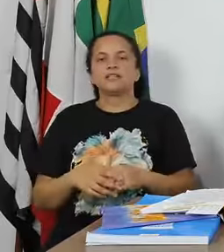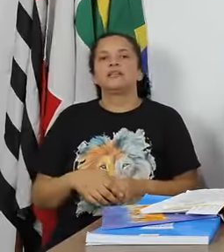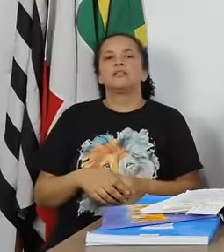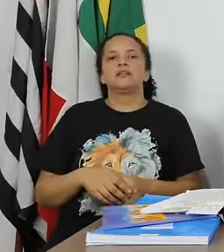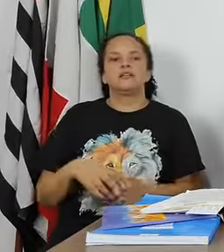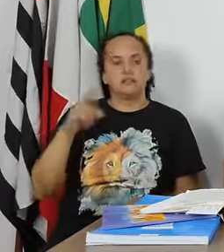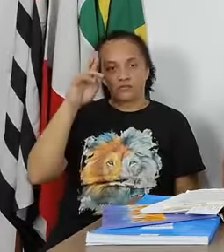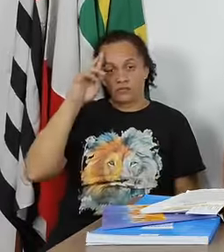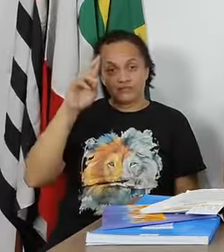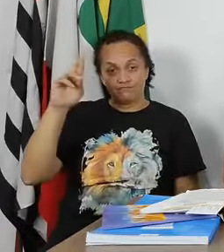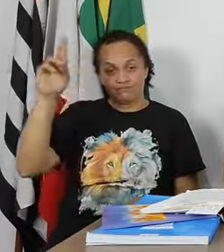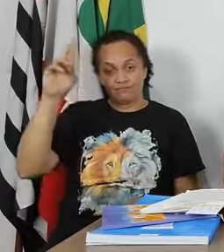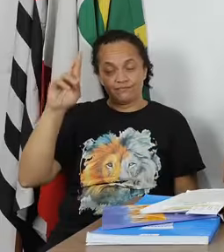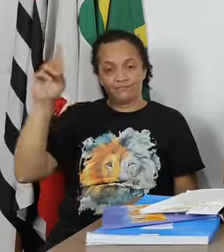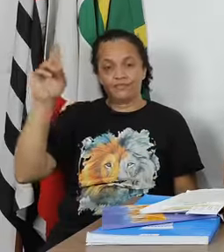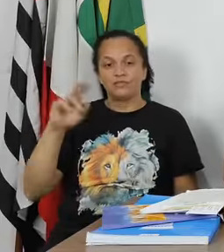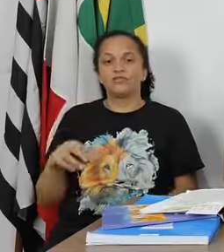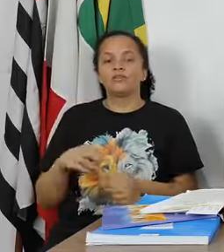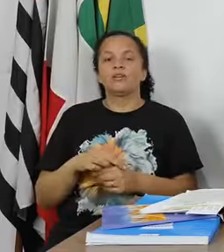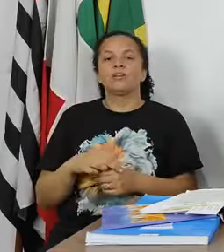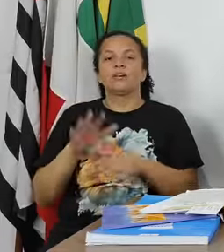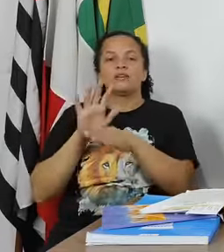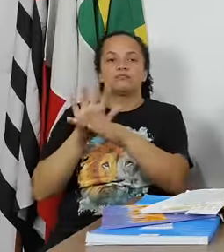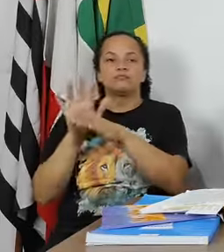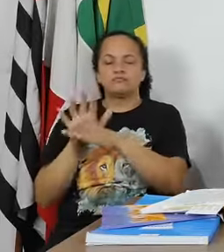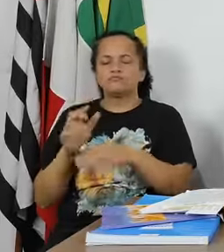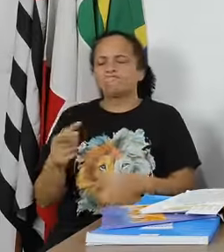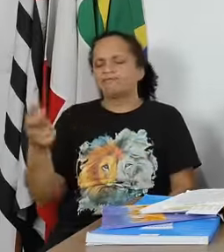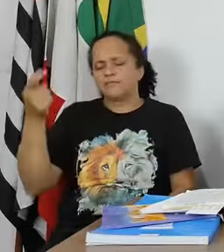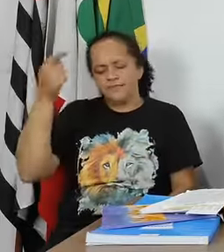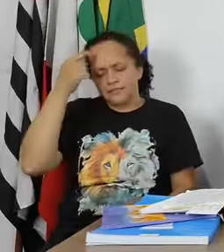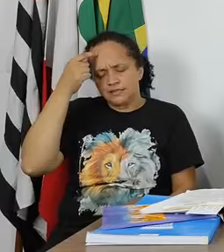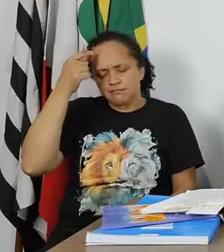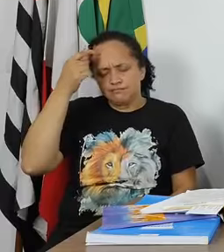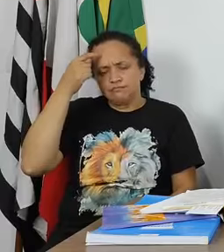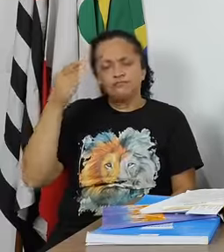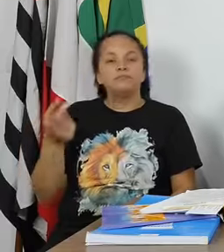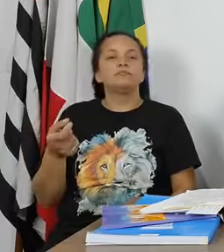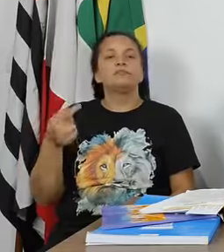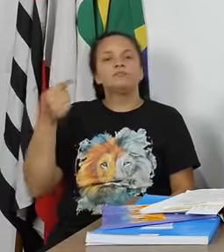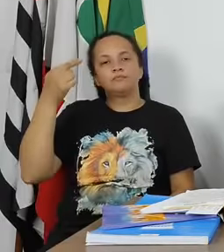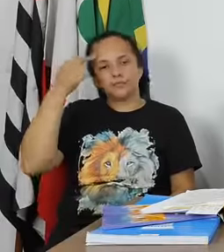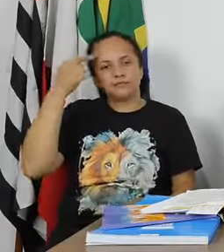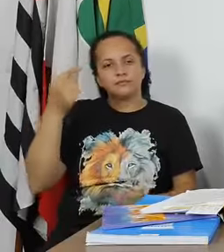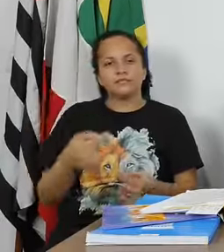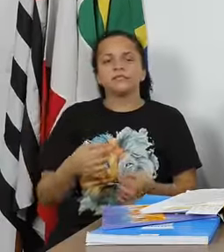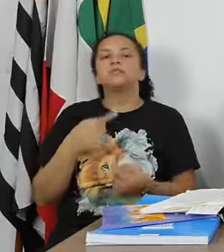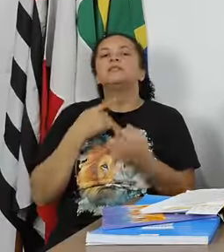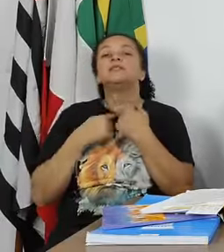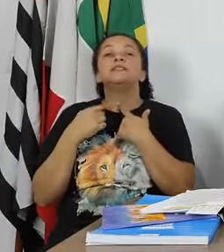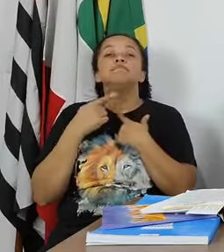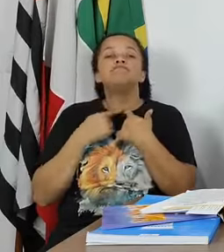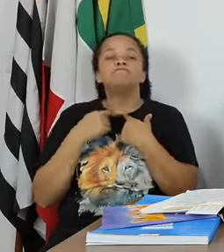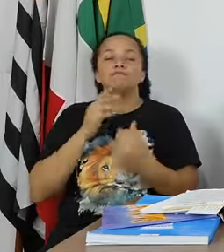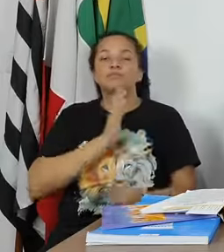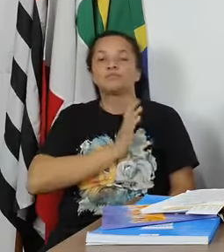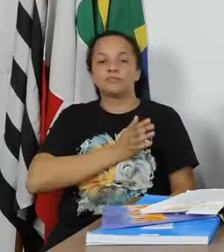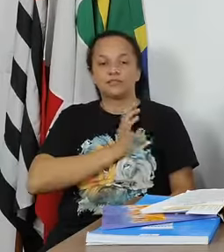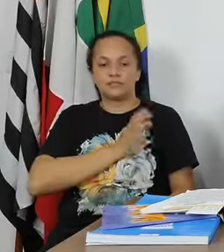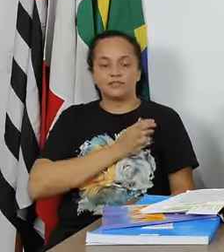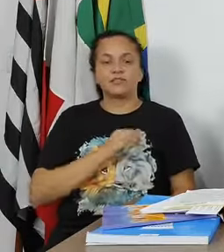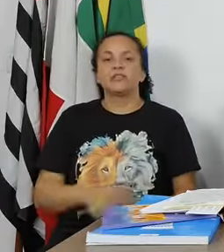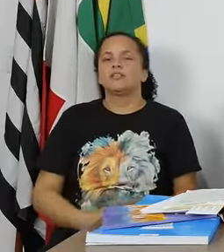né? O inimigo trabalha com a sugestão, o pensamento, vira o desejo, desce para o coração, aí vira a ação. E